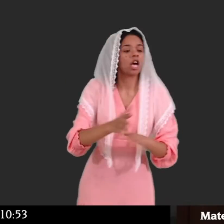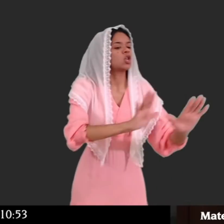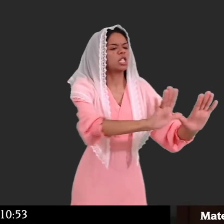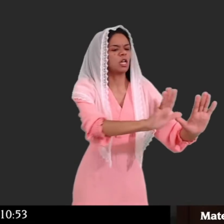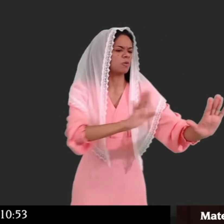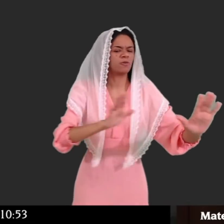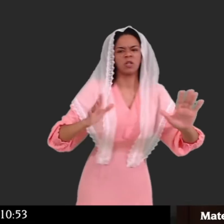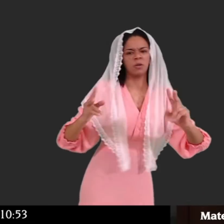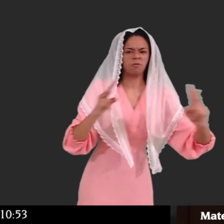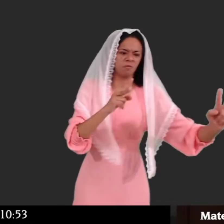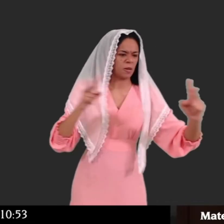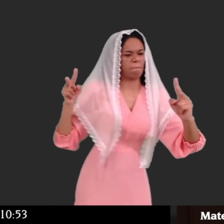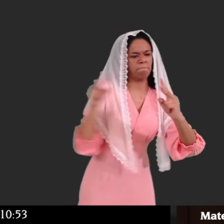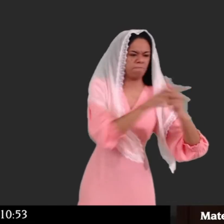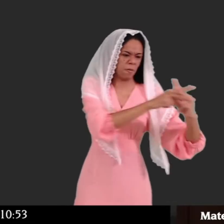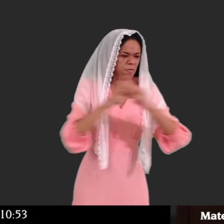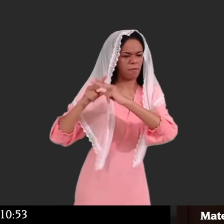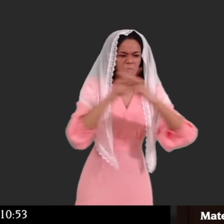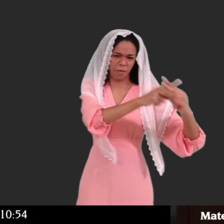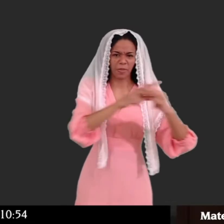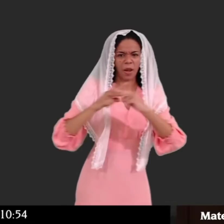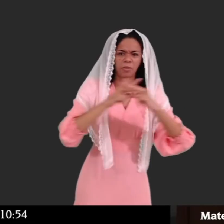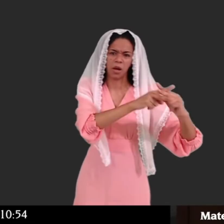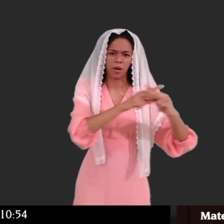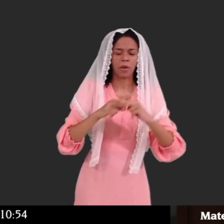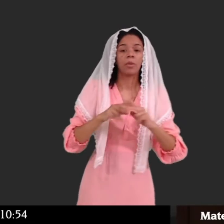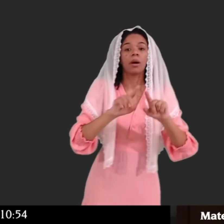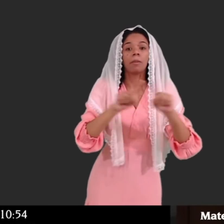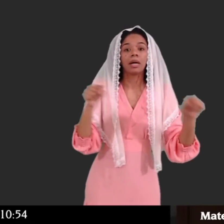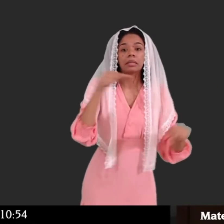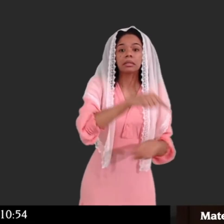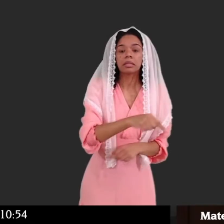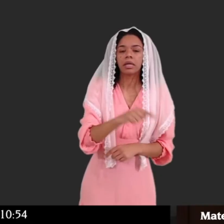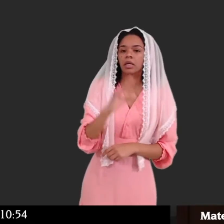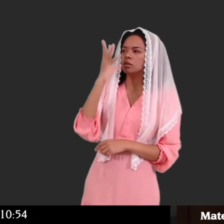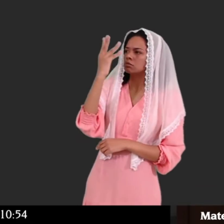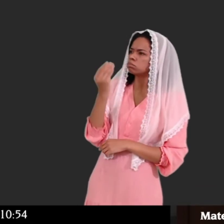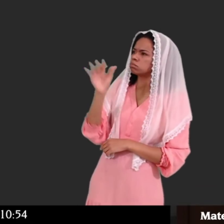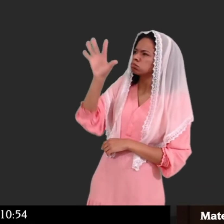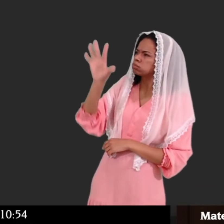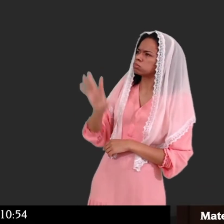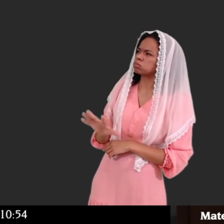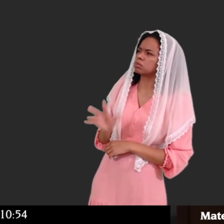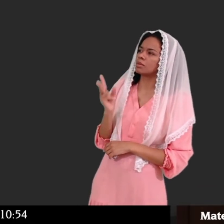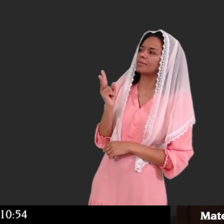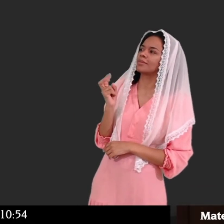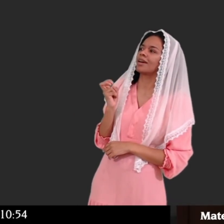meio daquela peleja, Jacó é espiritual, percebendo o semblante, o jeito de falar daquele varão.